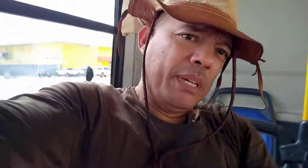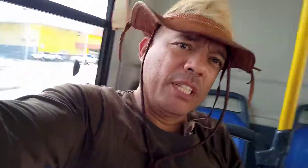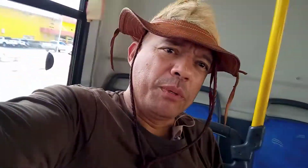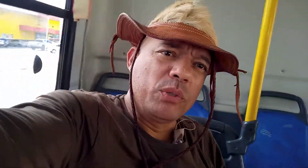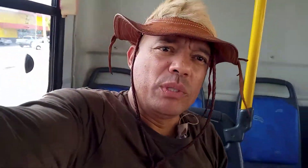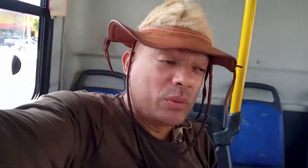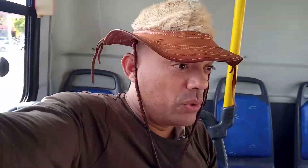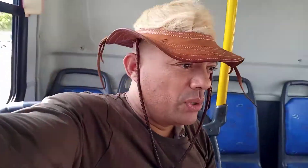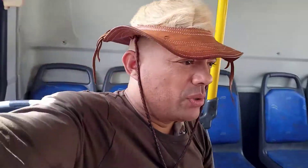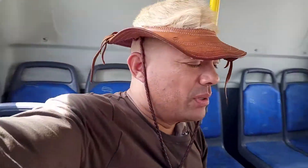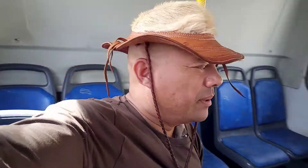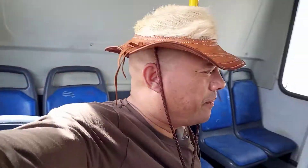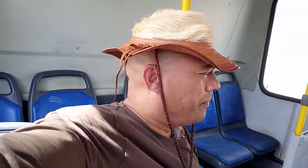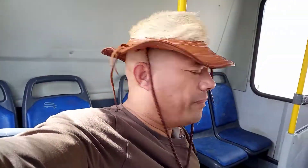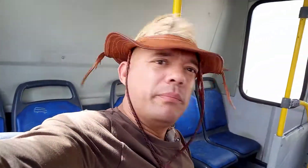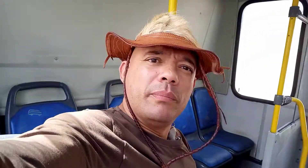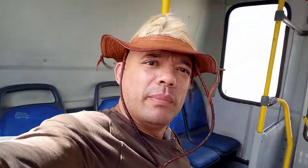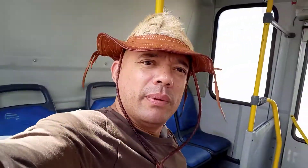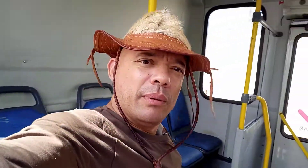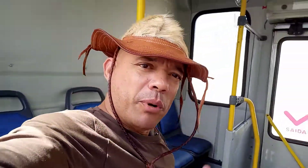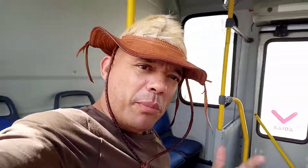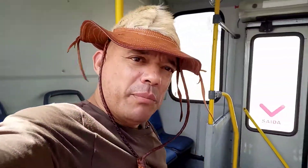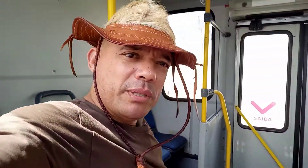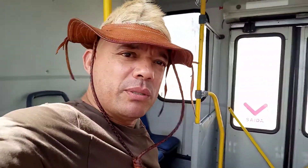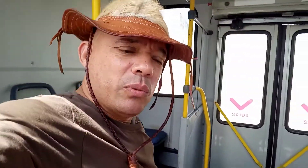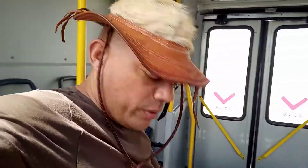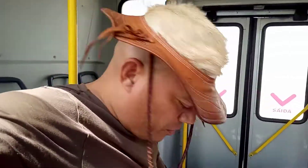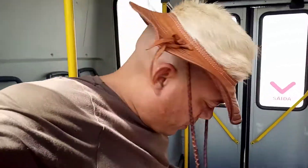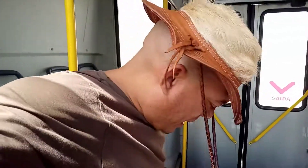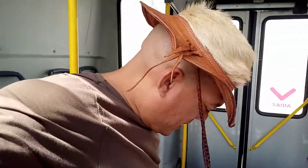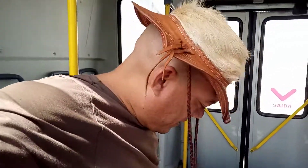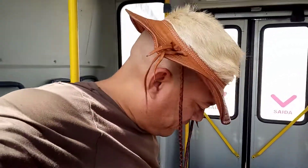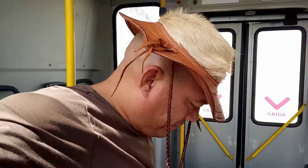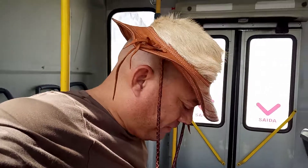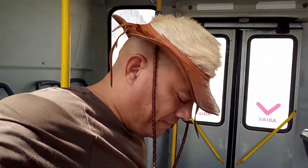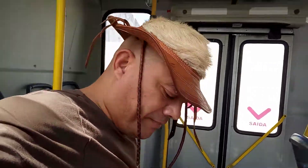respeita as pessoas com seus problemas, mas